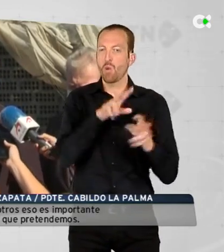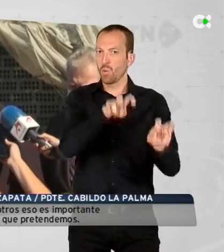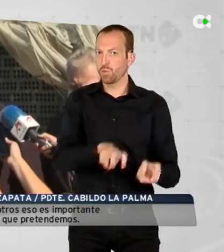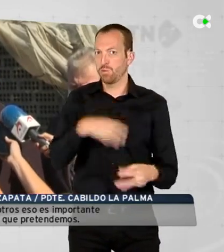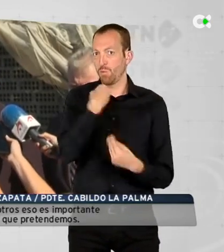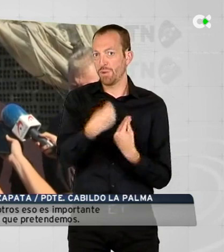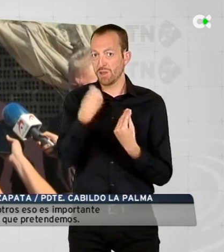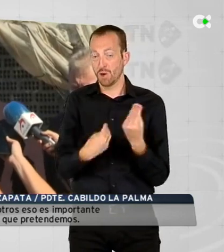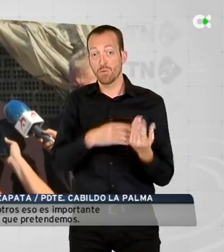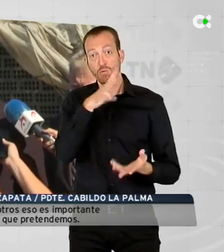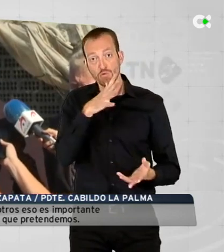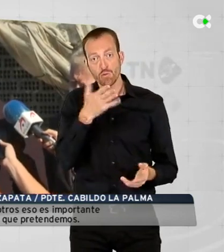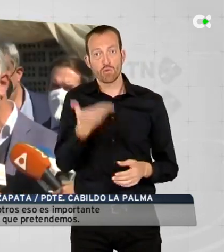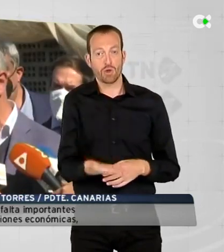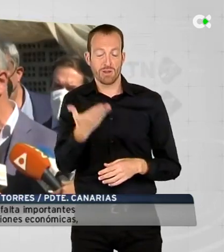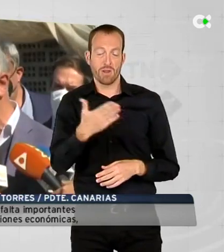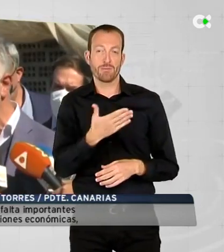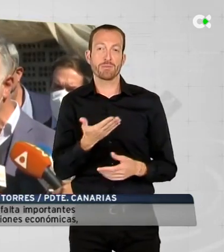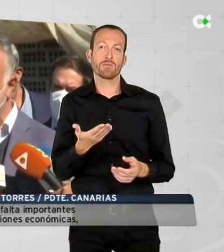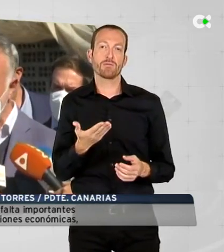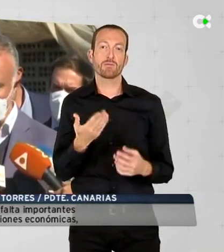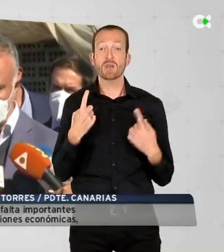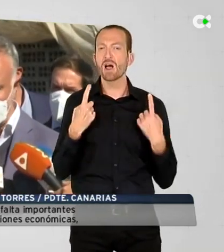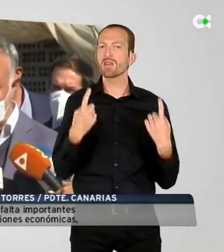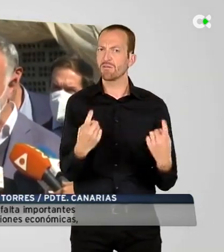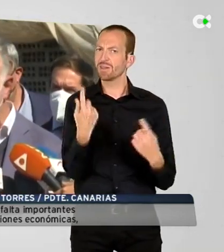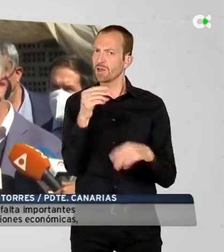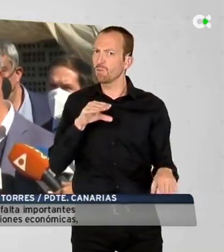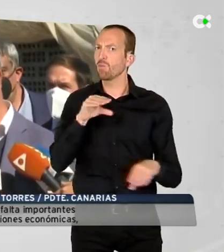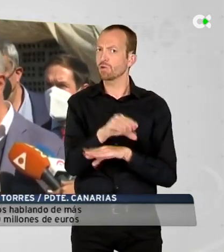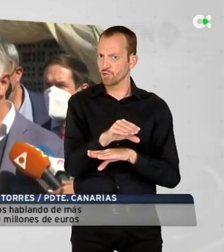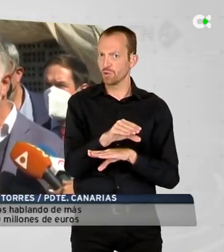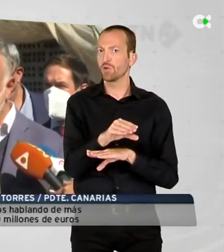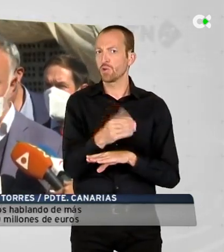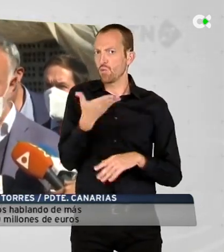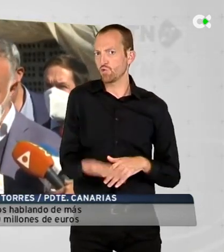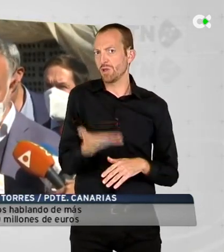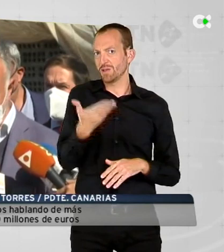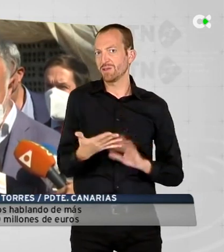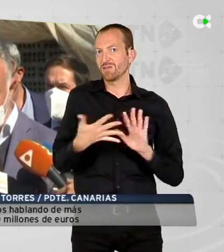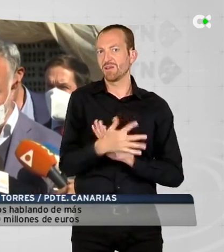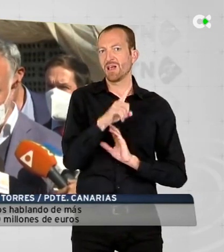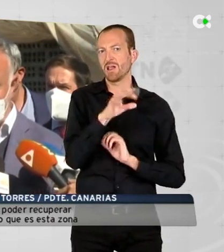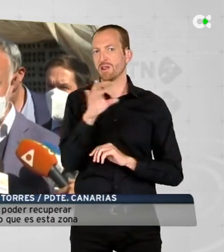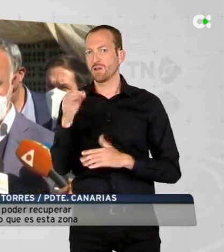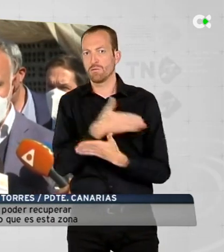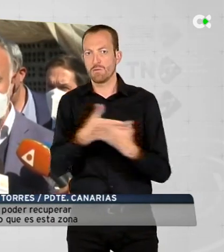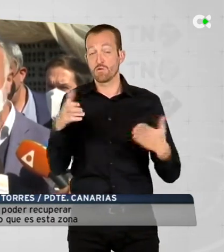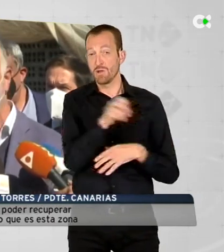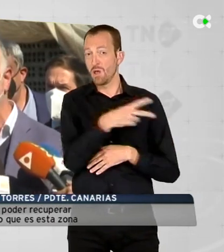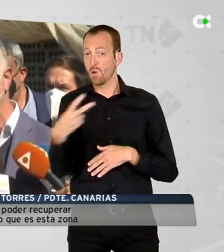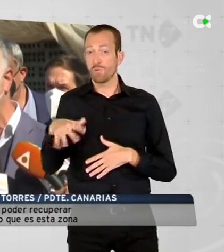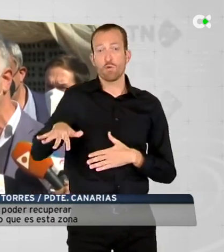nosotros eso es importante y es lo que pretendemos. Hace falta importantes inversiones económicas. Estamos hablando de más de 100 millones de euros para poder